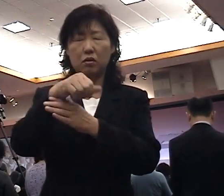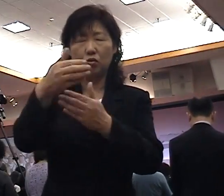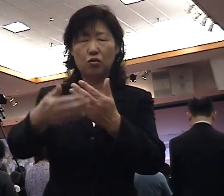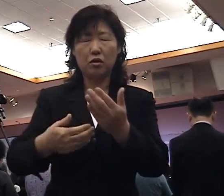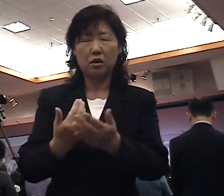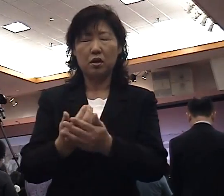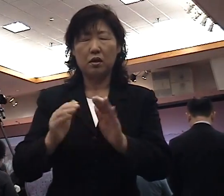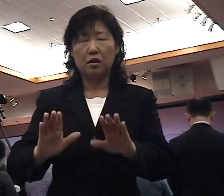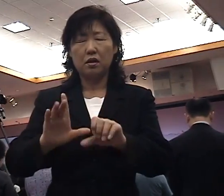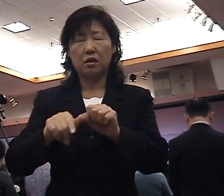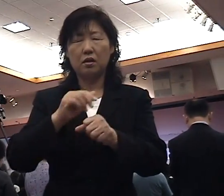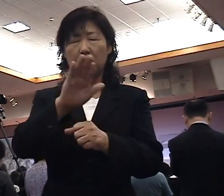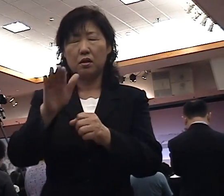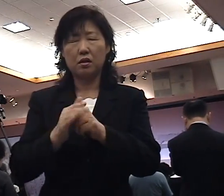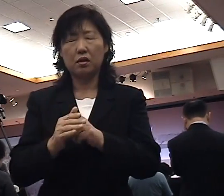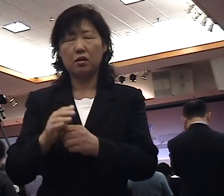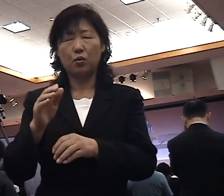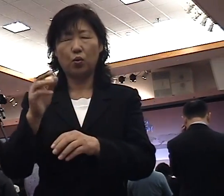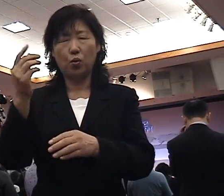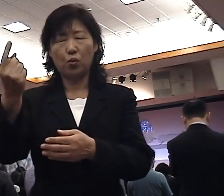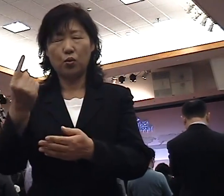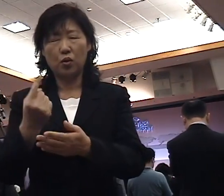일어나셔서